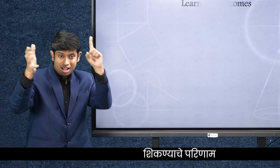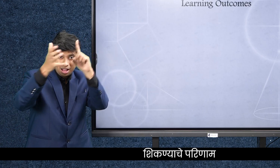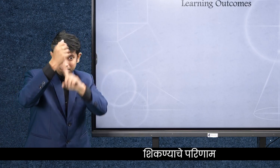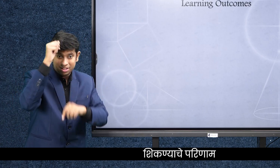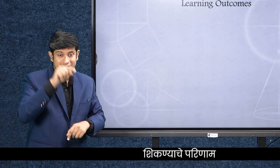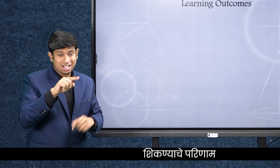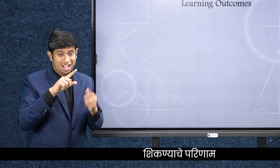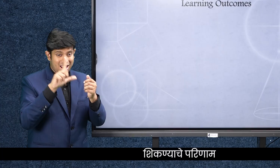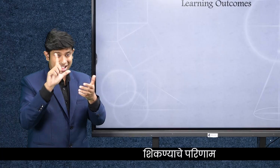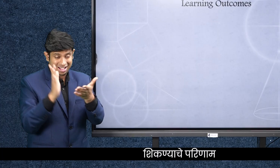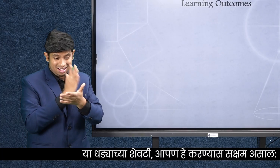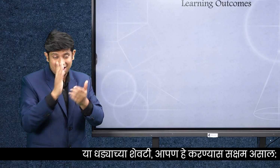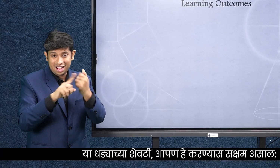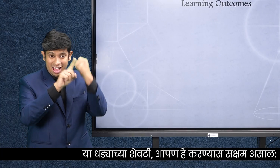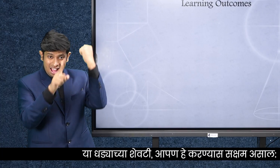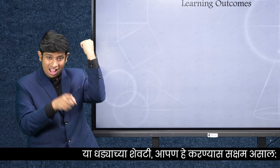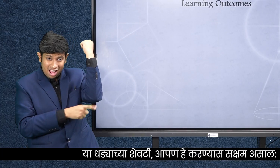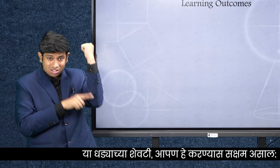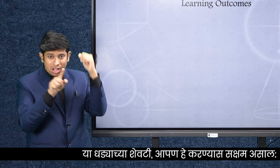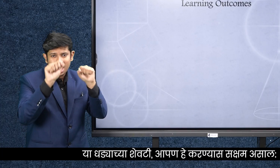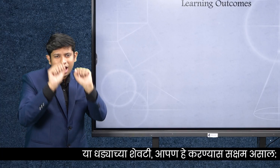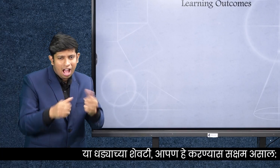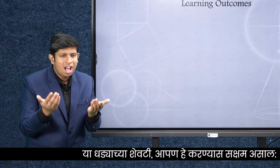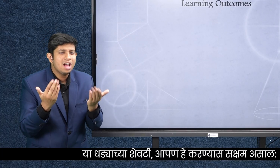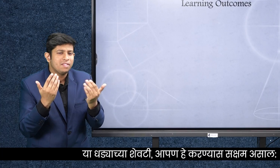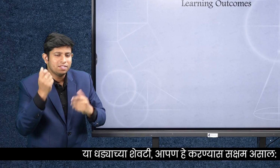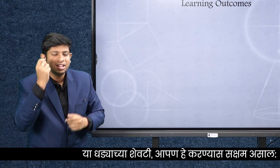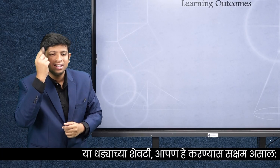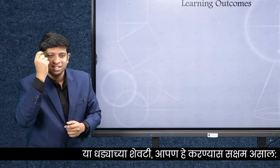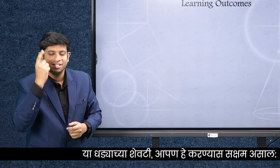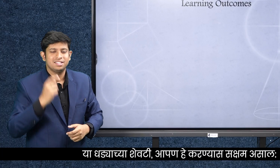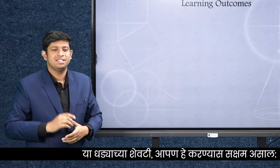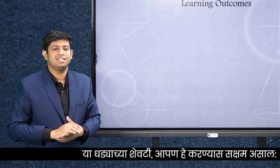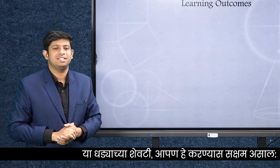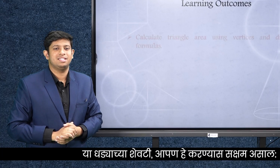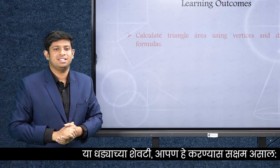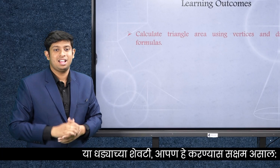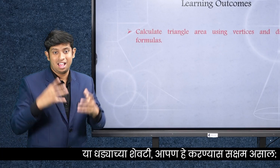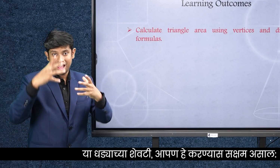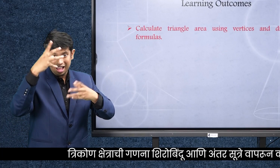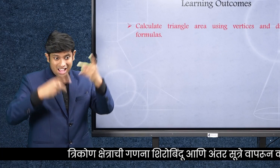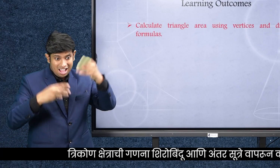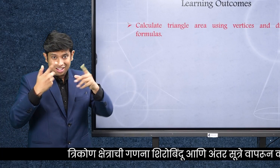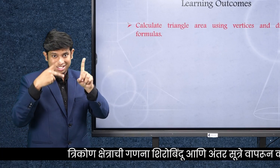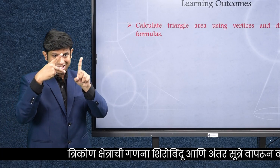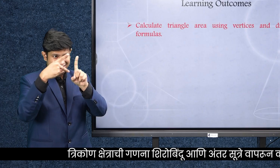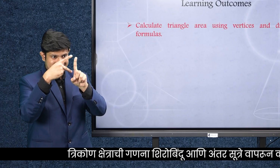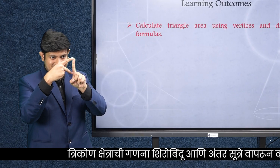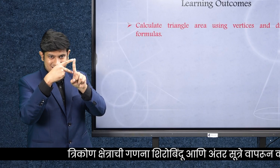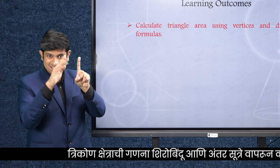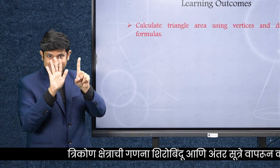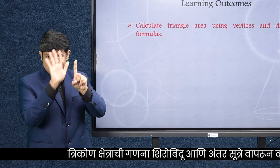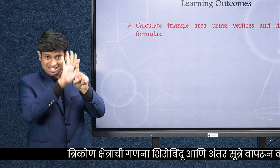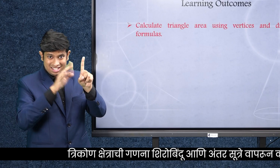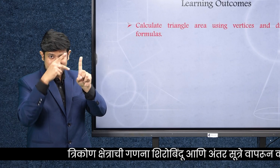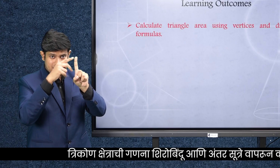शिकण्याचे परिणाम. या धड्याच्या शेवटी आपण हे करण्यास सक्षम असाल: त्रिकोण क्षेत्राची गणना